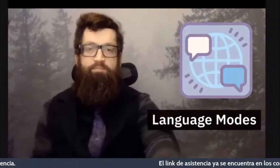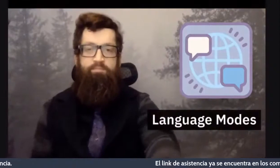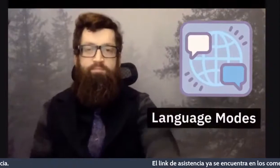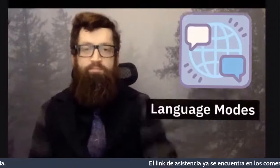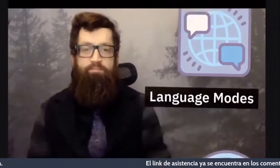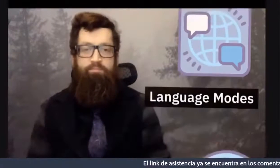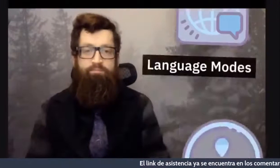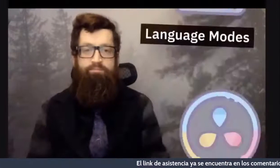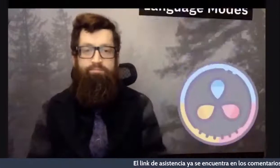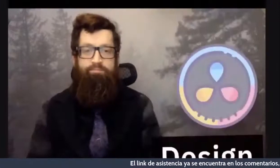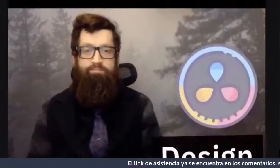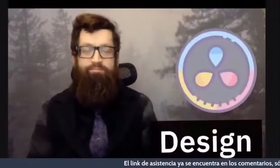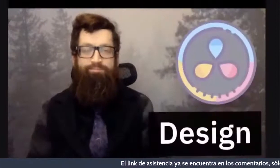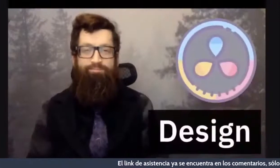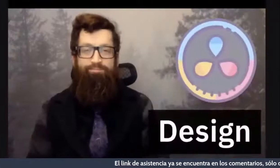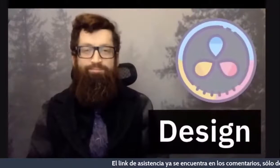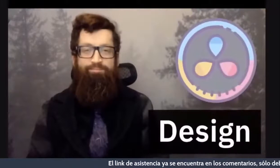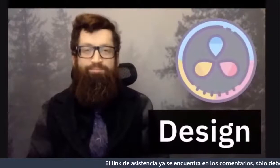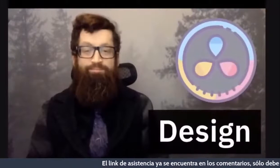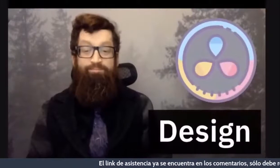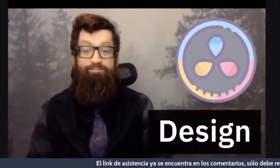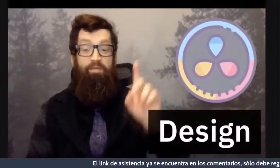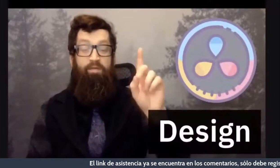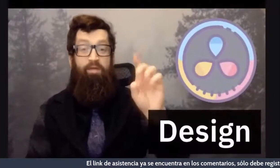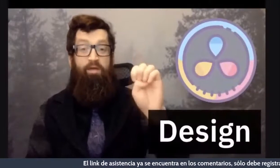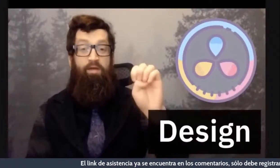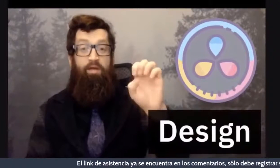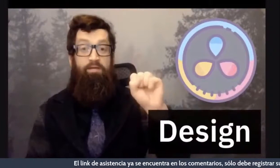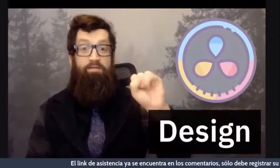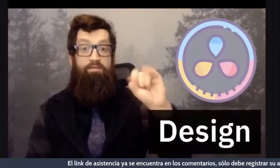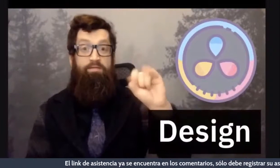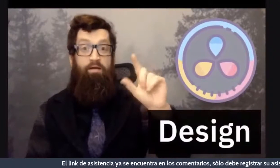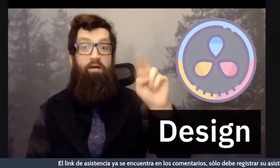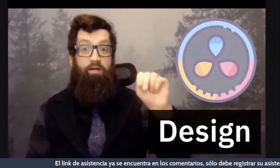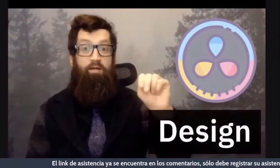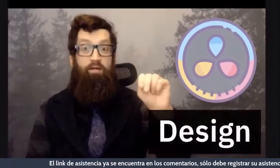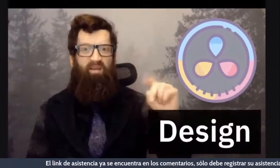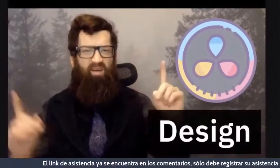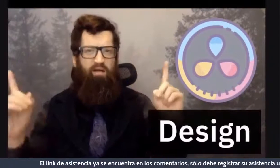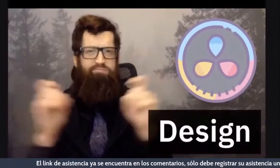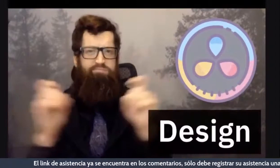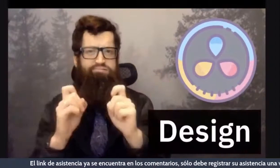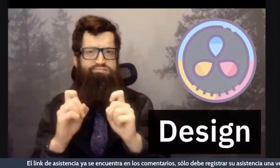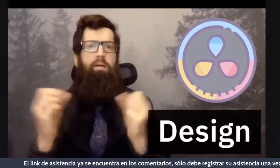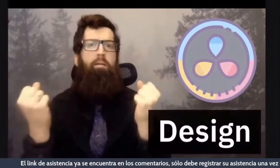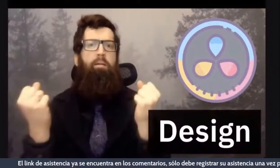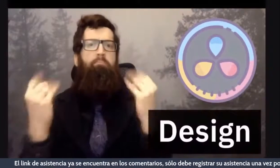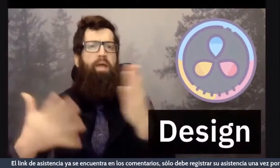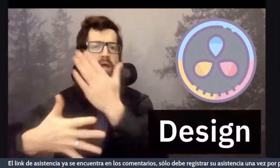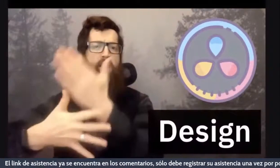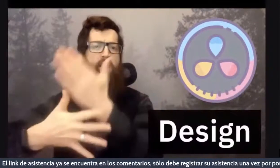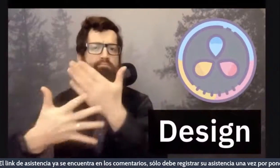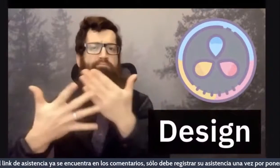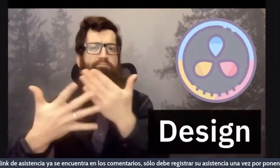El diseño del ebook tiene otros elementos a considerar que tiene que ver con la estética de la sordera, pero que